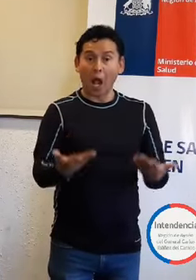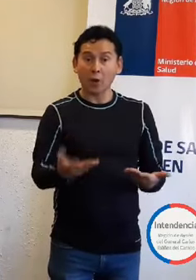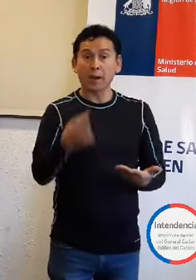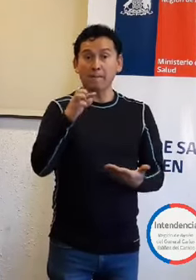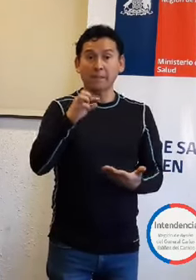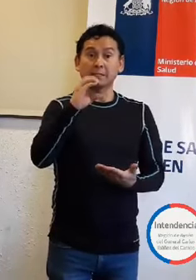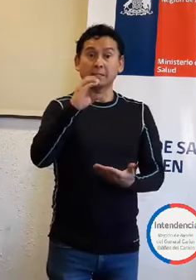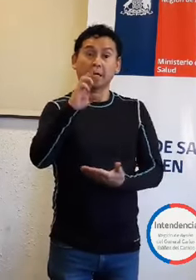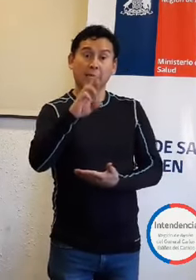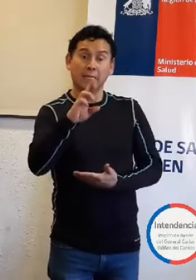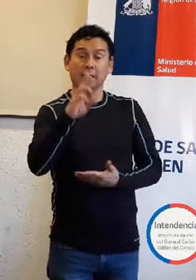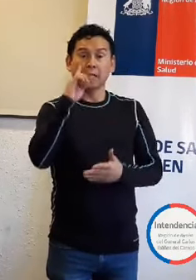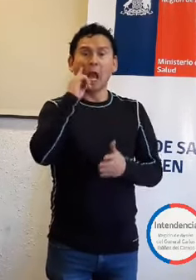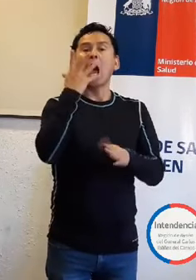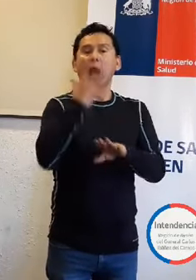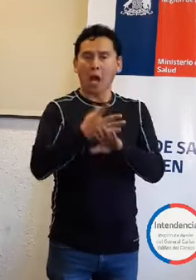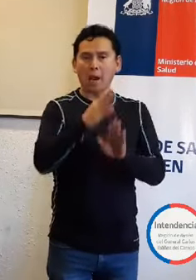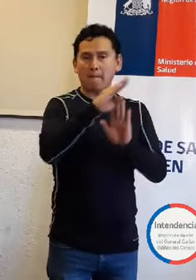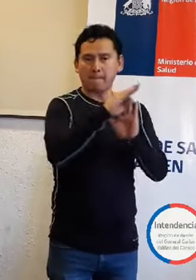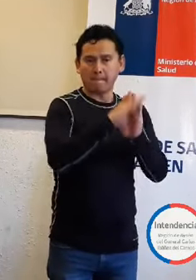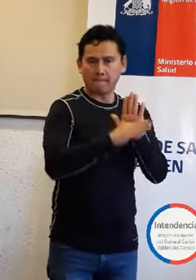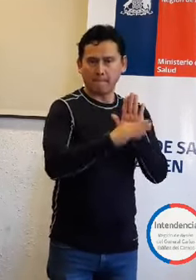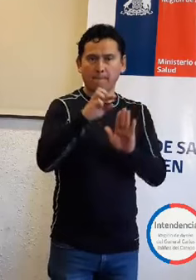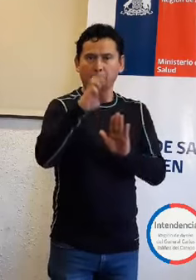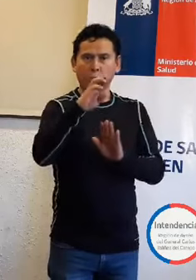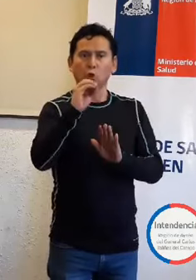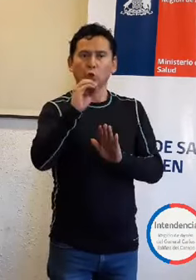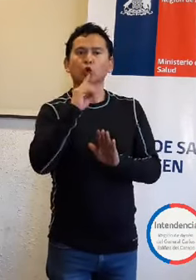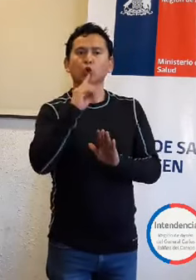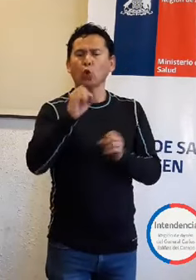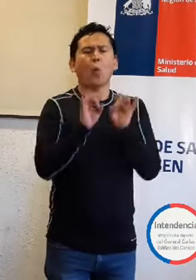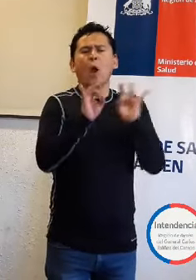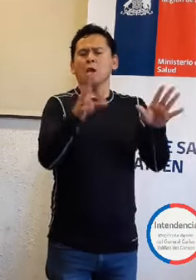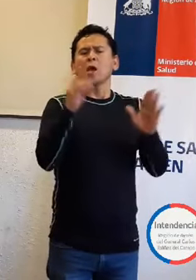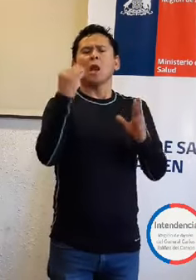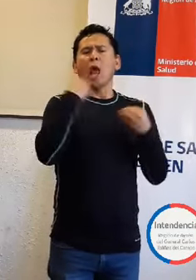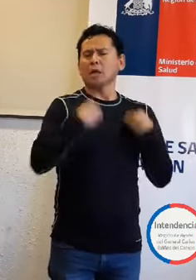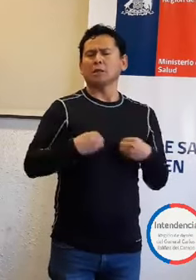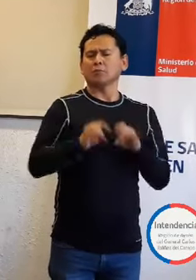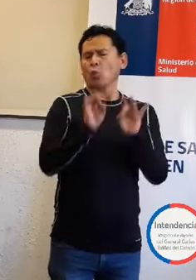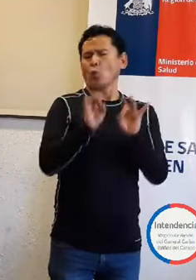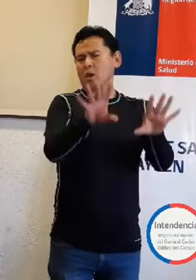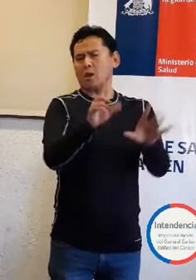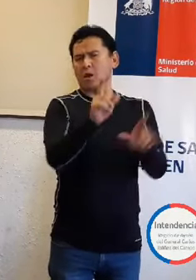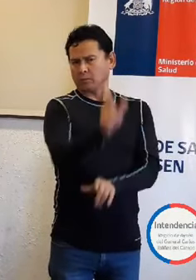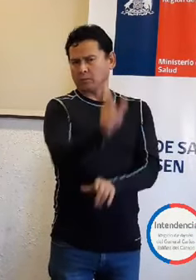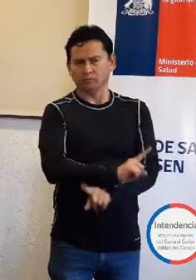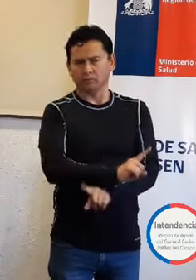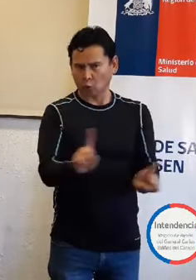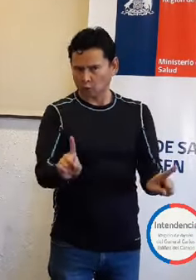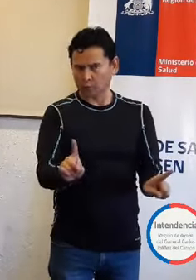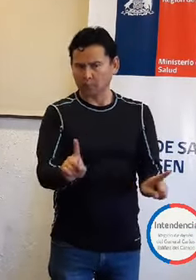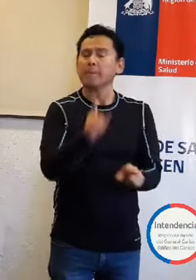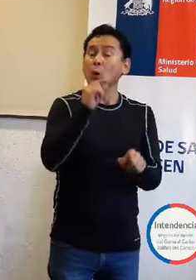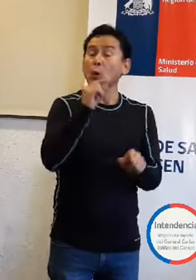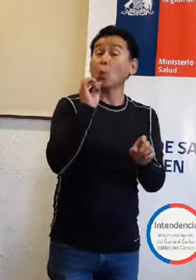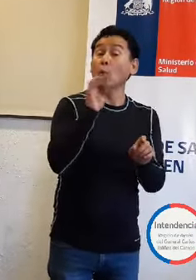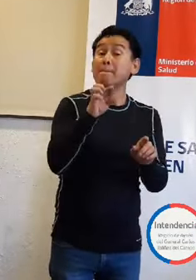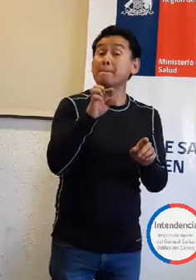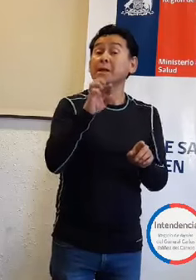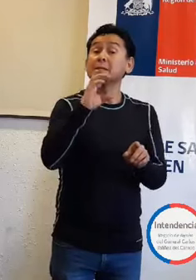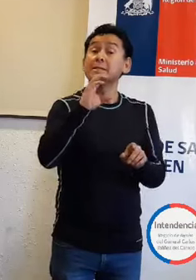está absolutamente protocolizada. La toma de PCR no es libre albedrío, no es a cualquier persona. La PCR lo que nos